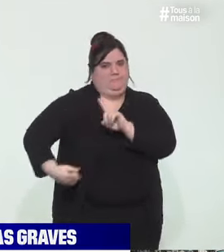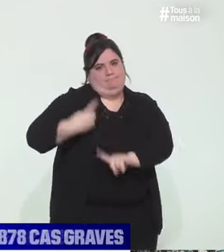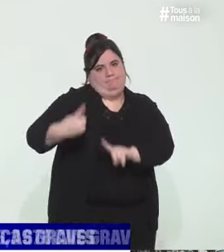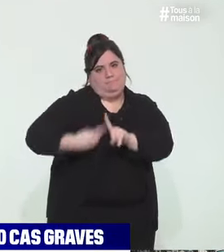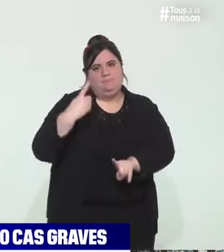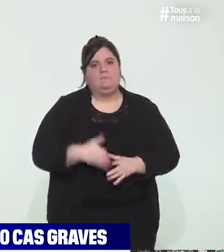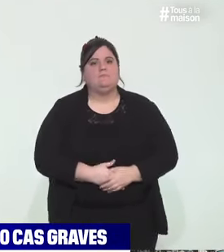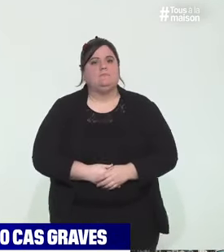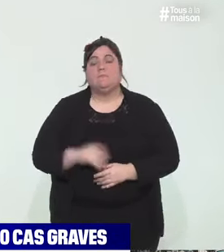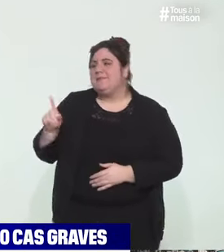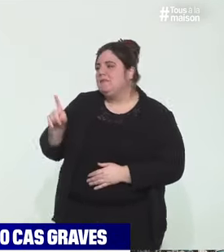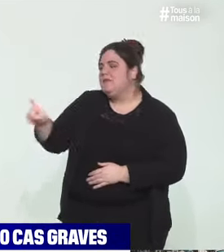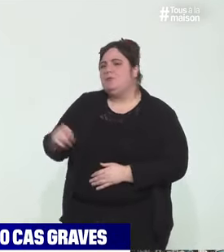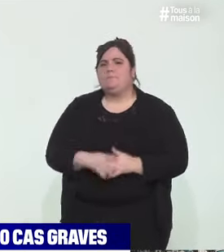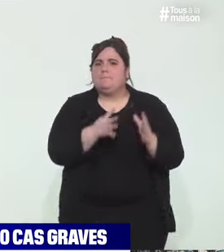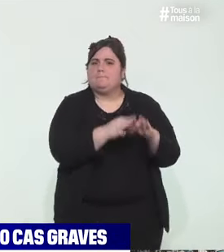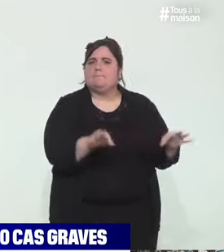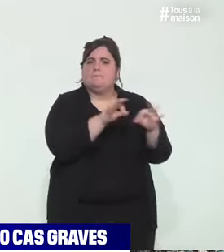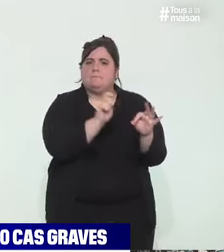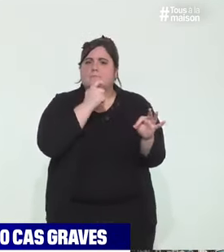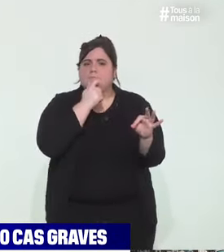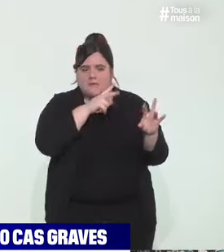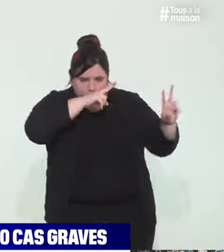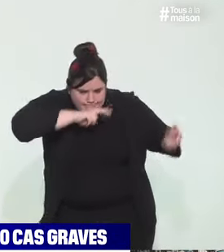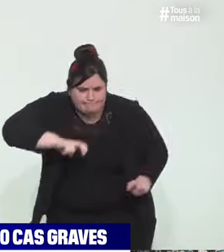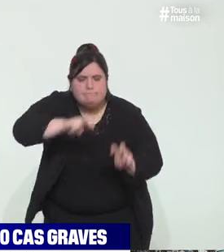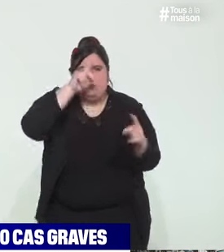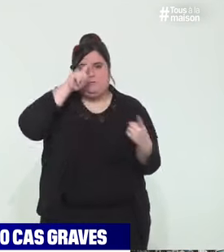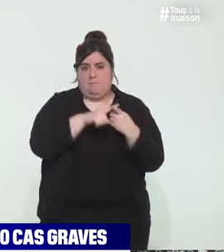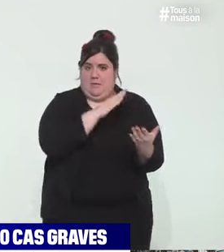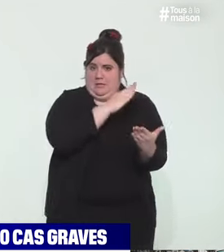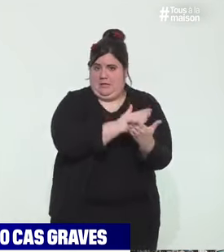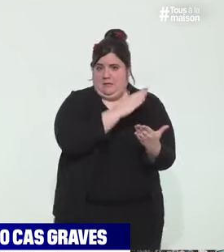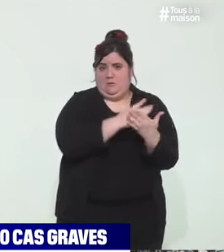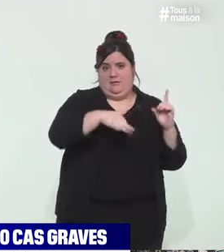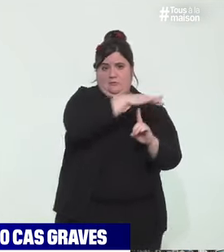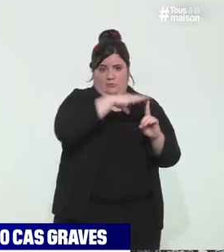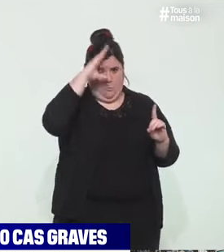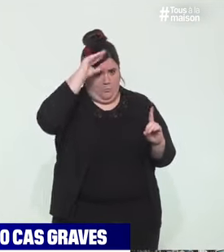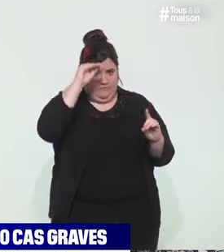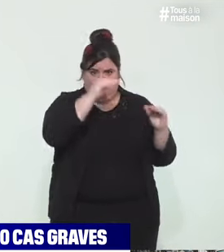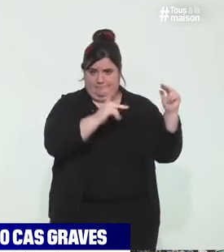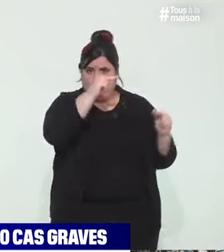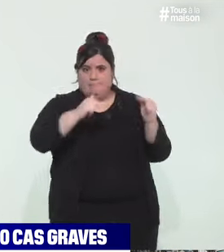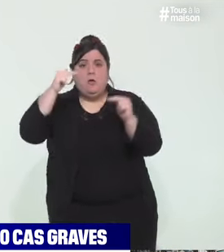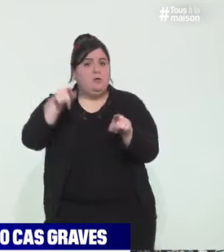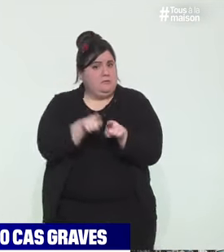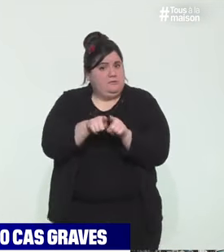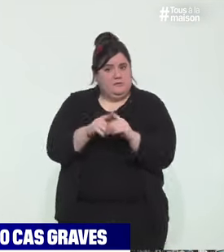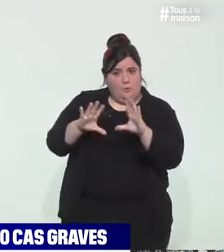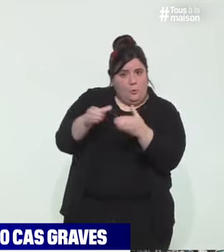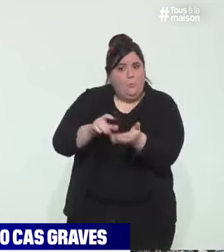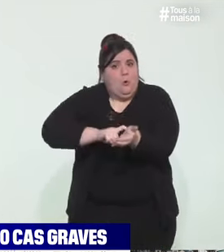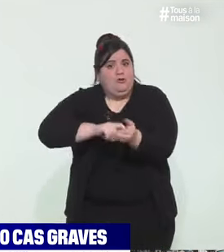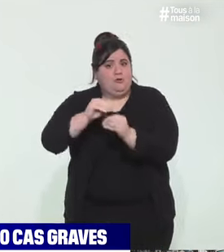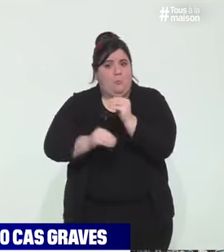France Inter. Les Britanniques ont mené une étude sur les catégories socio-professionnelles et ethniques les plus touchées par le Covid-19. Même si la France ne prend